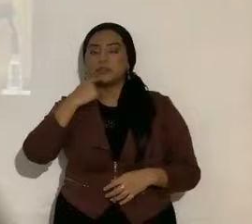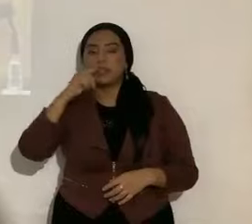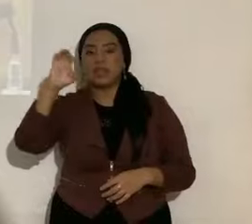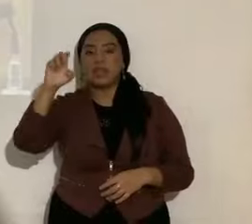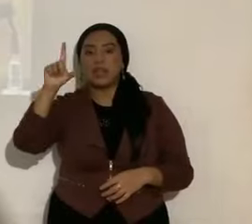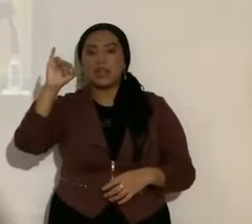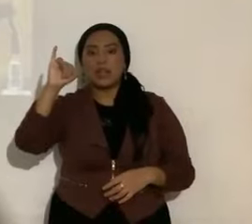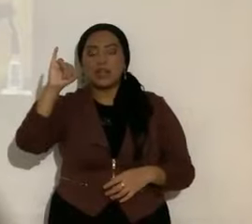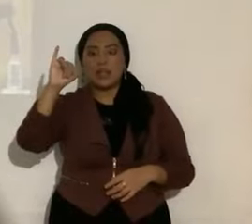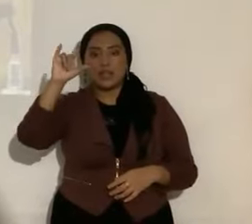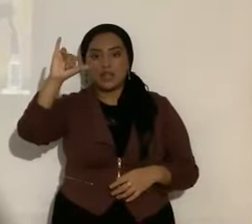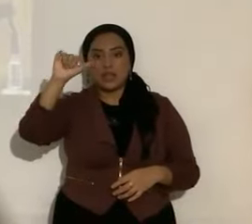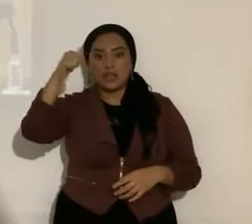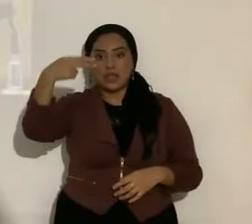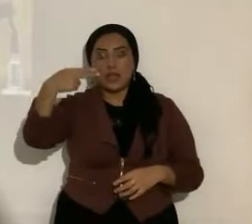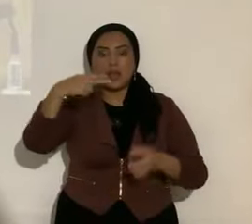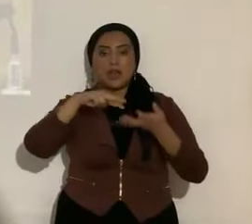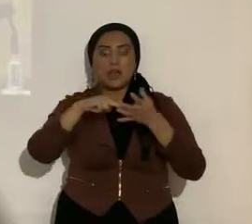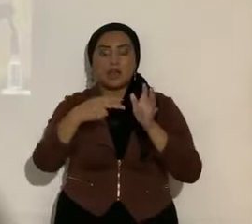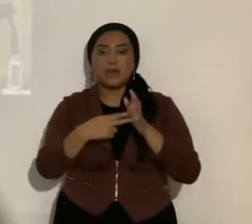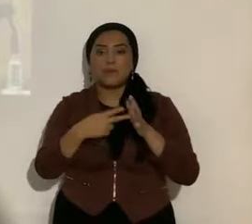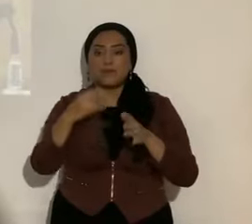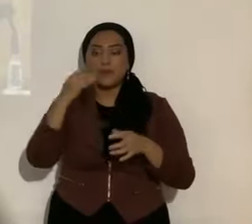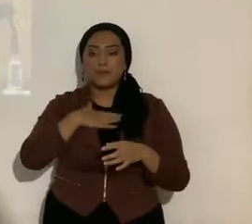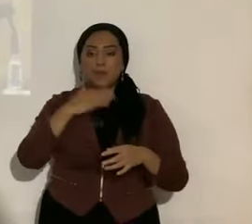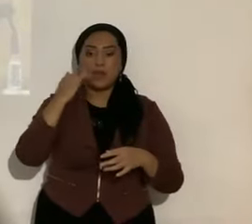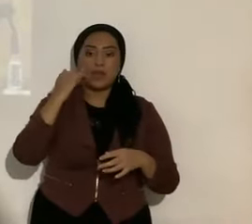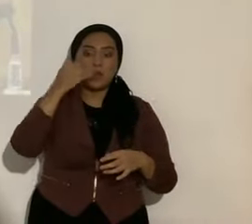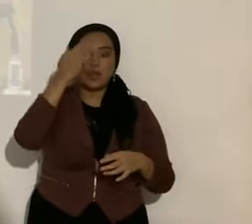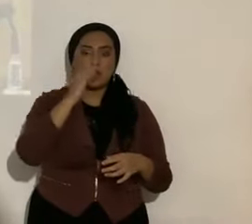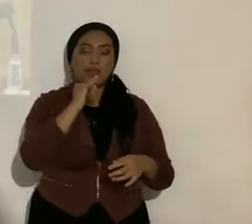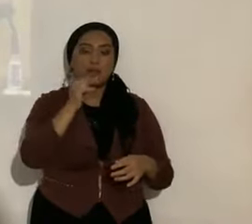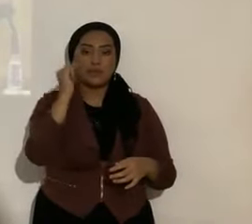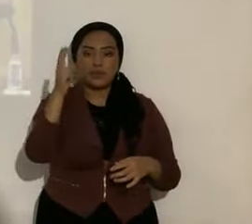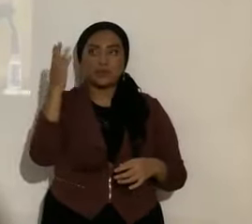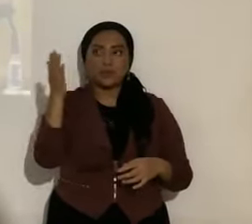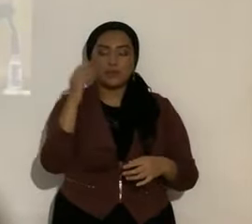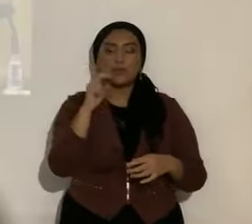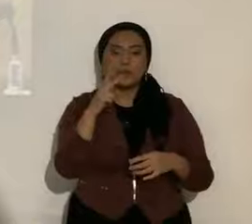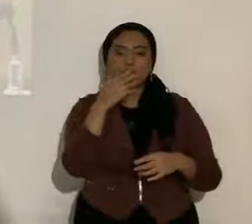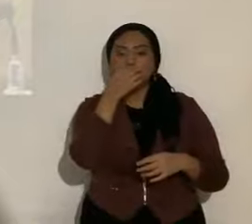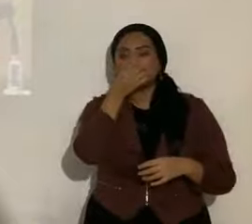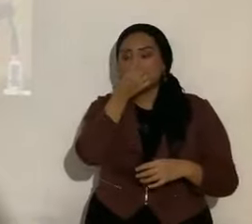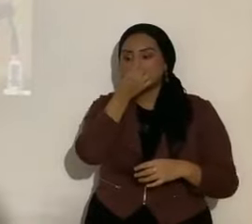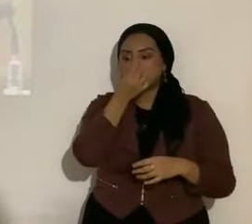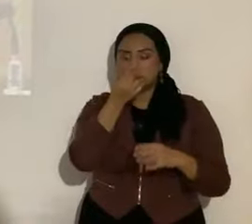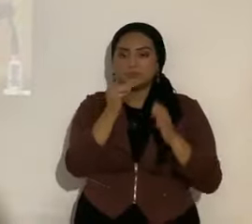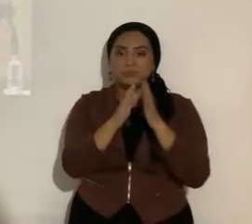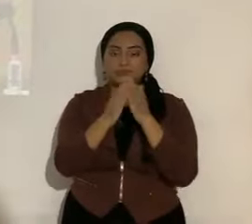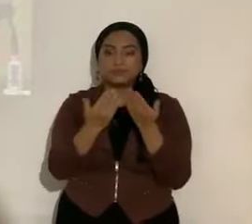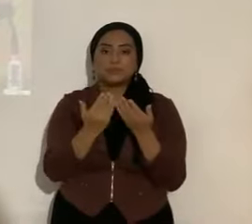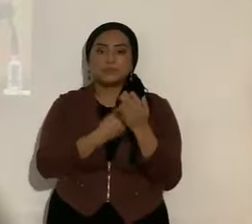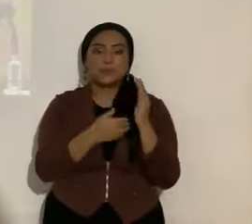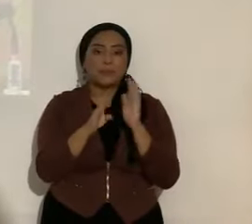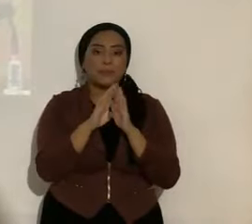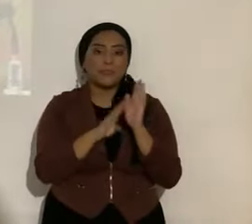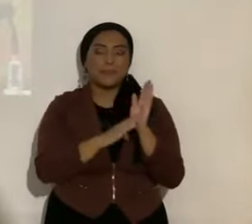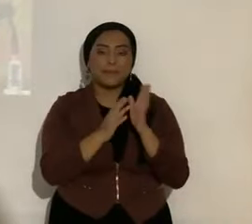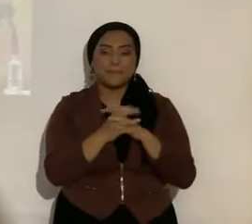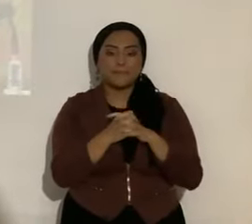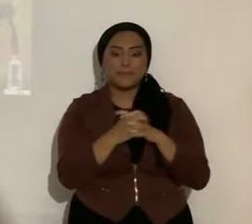Eliyahu. Yahu, que quiere decir, mi Elohim es Yahweh. Bueno, vamos por favor a abrir nuestra Tanaj.